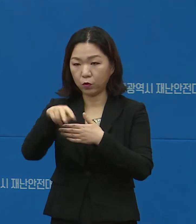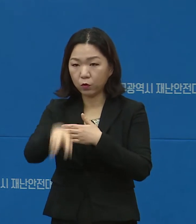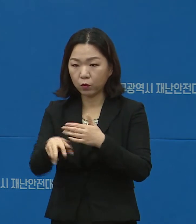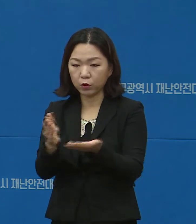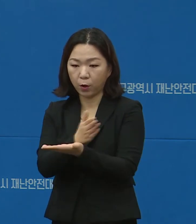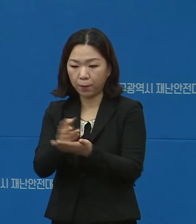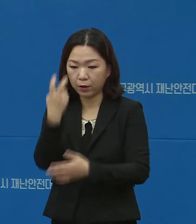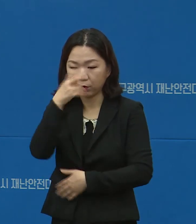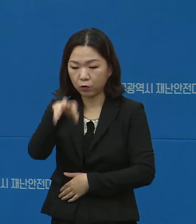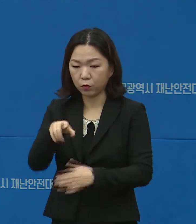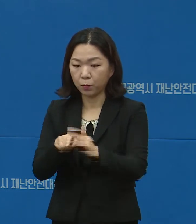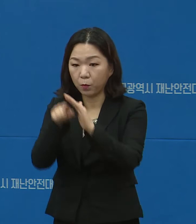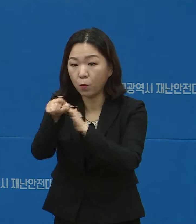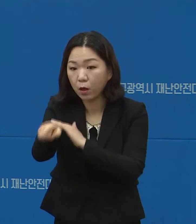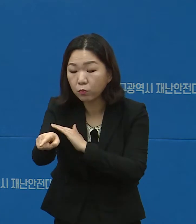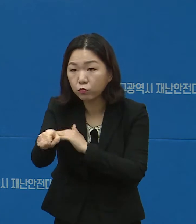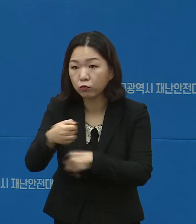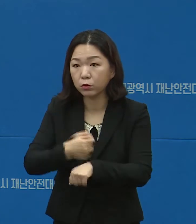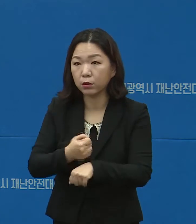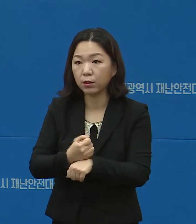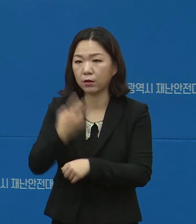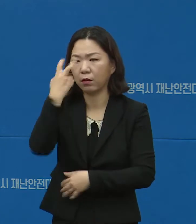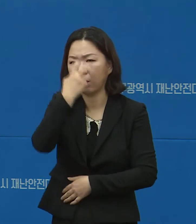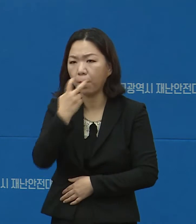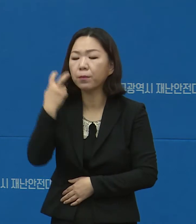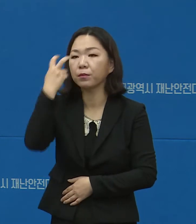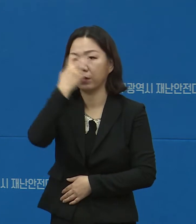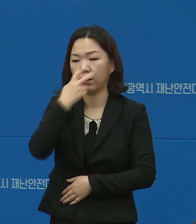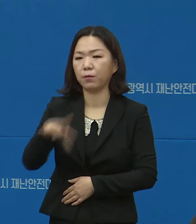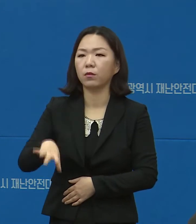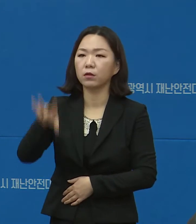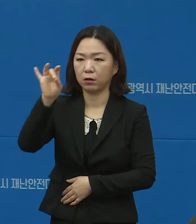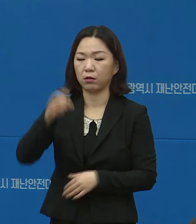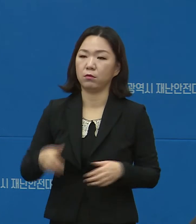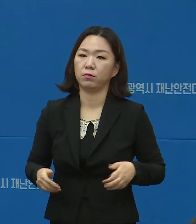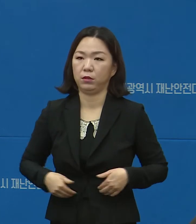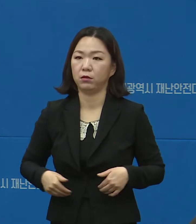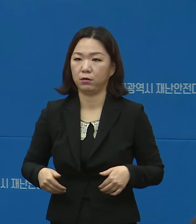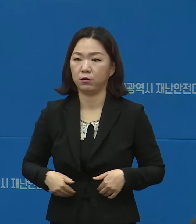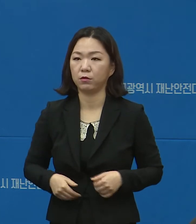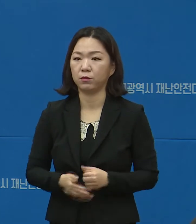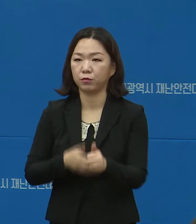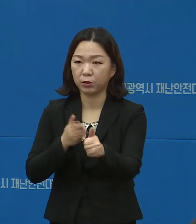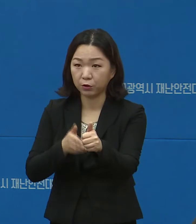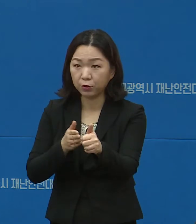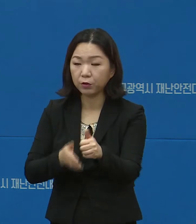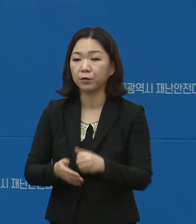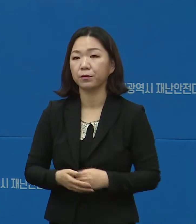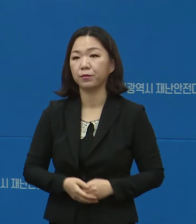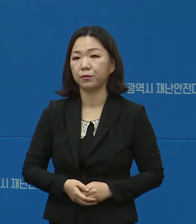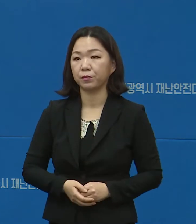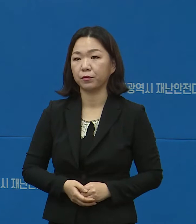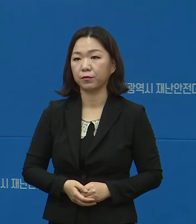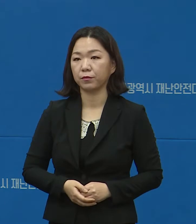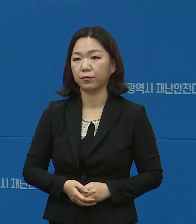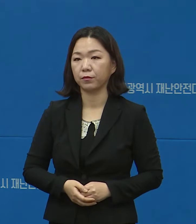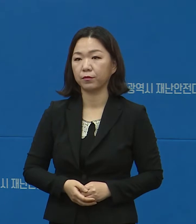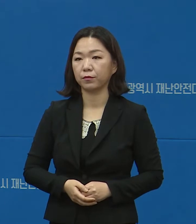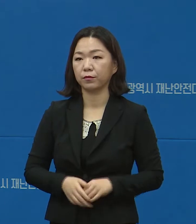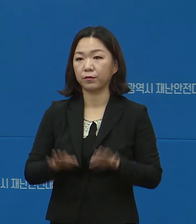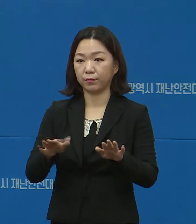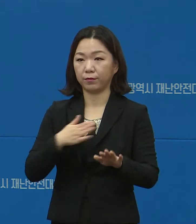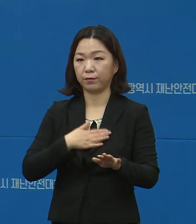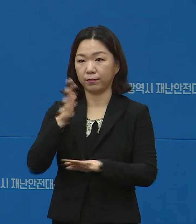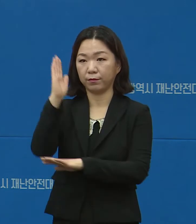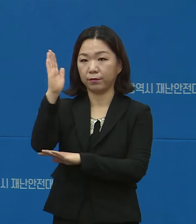우선 방문하여 진료와 진단검사를 받아주실 것을 부탁드립니다. 이상